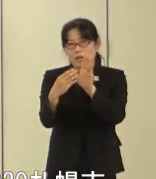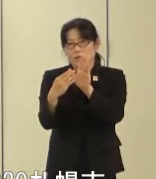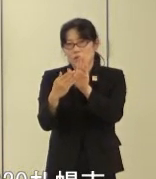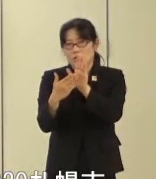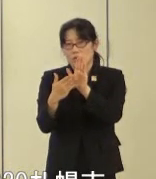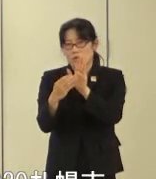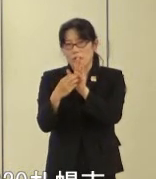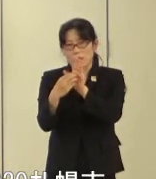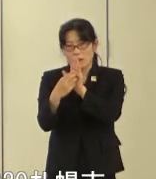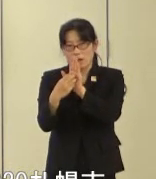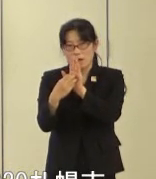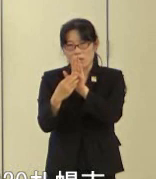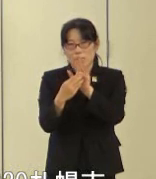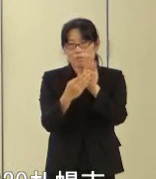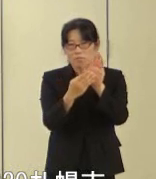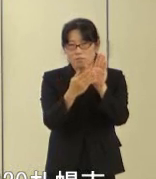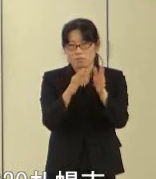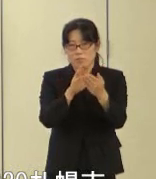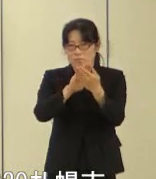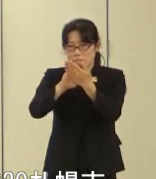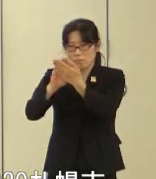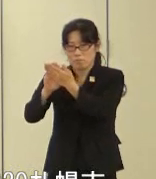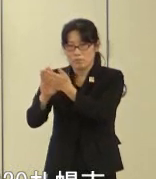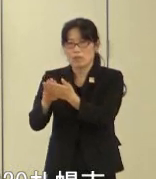けれども、それだけではなくて、